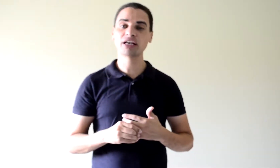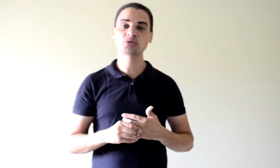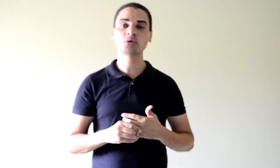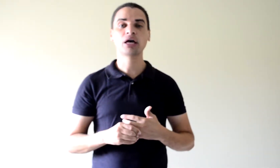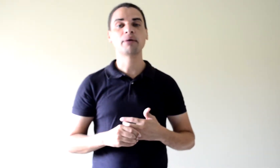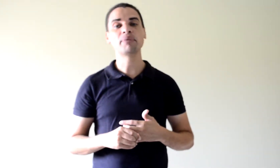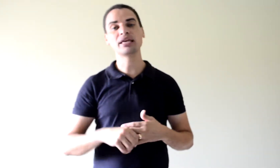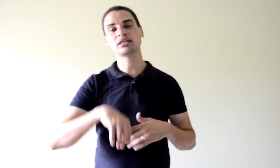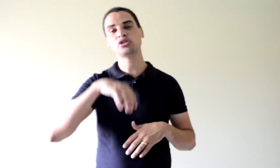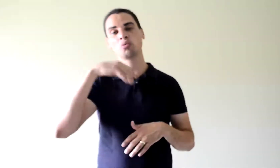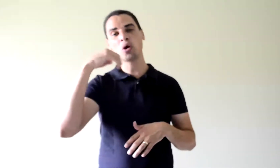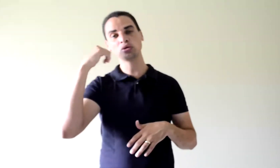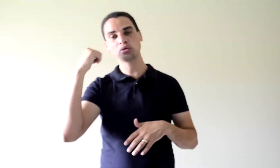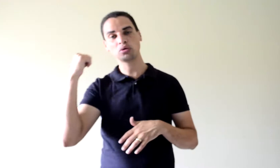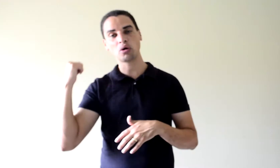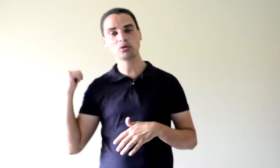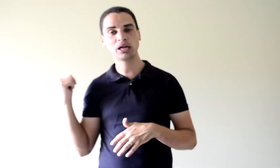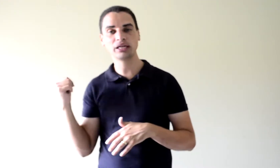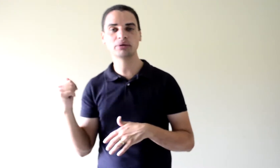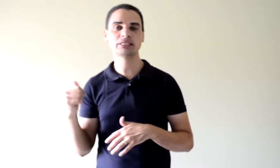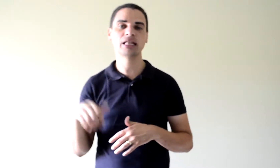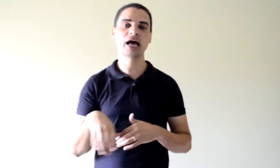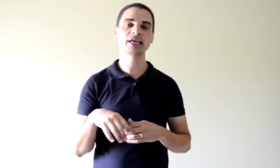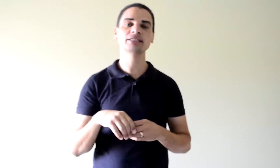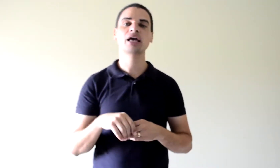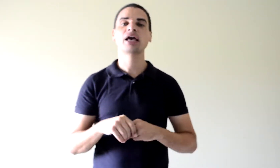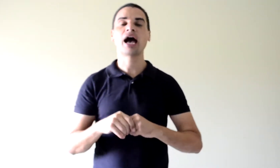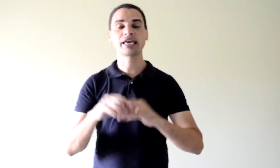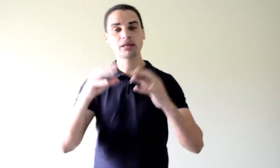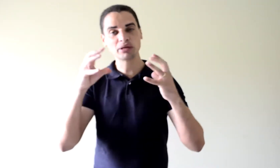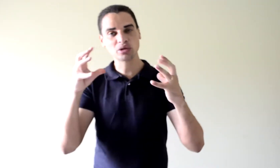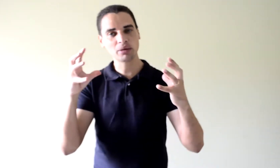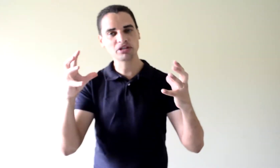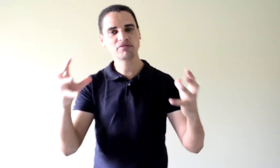faço mesa de outra língua de sinais, aquela pessoa também já vai ter